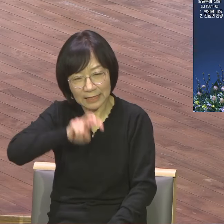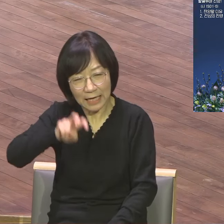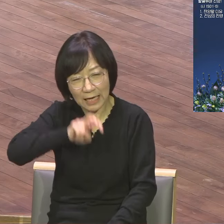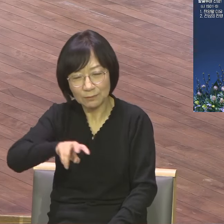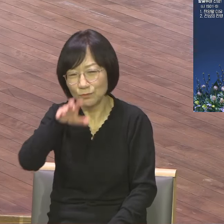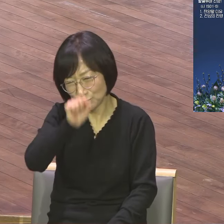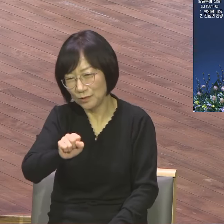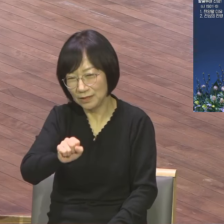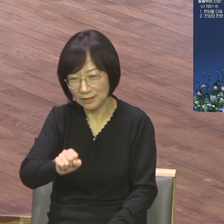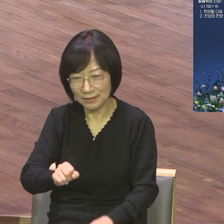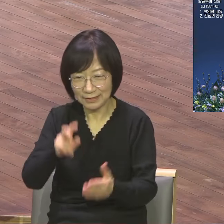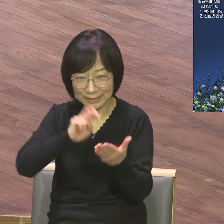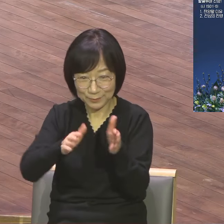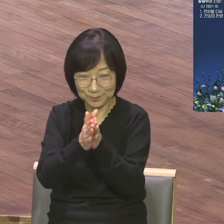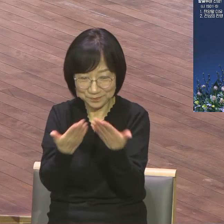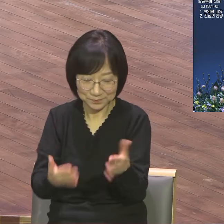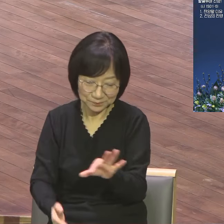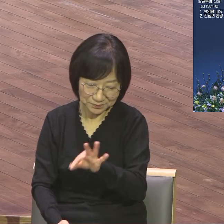텐데